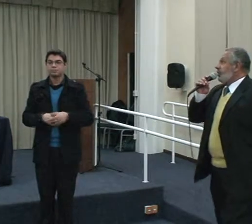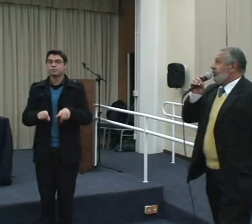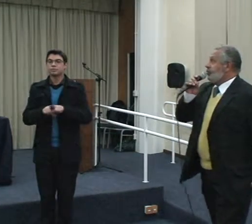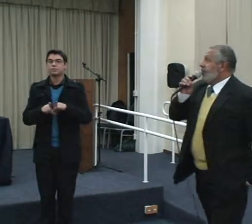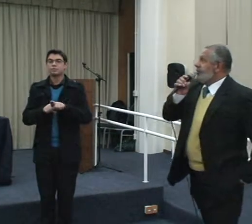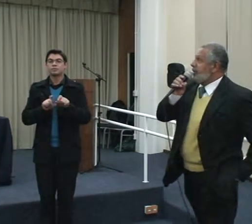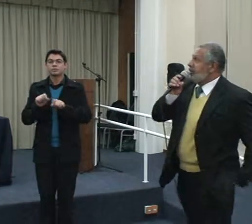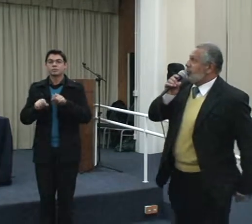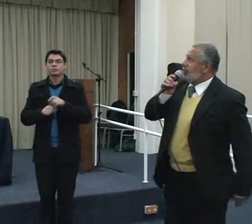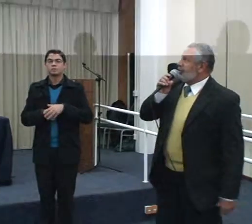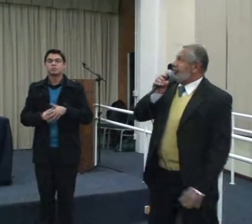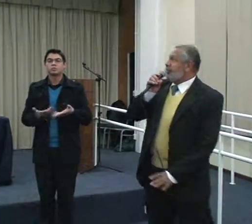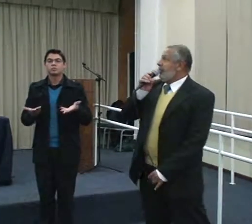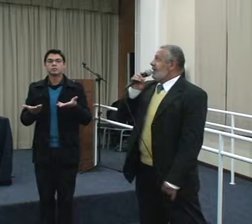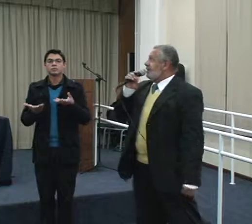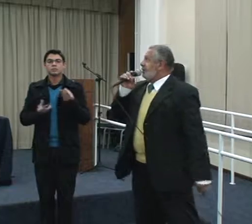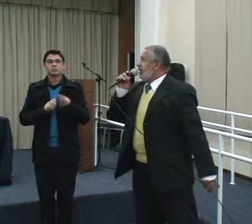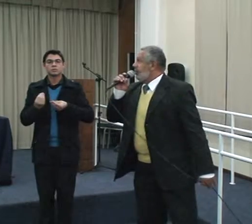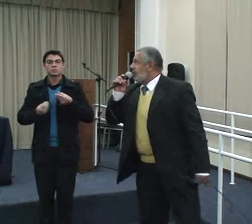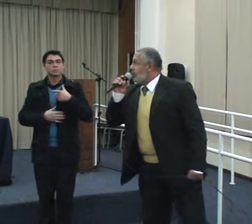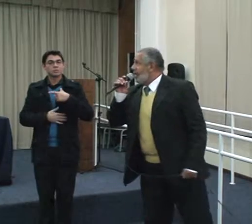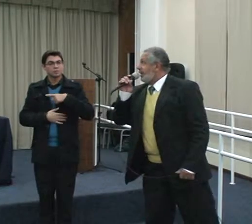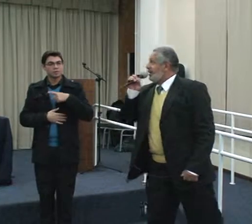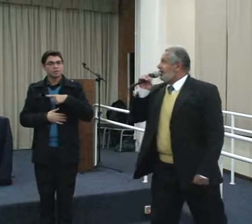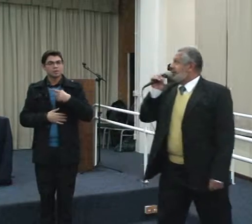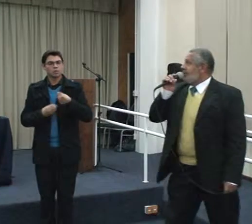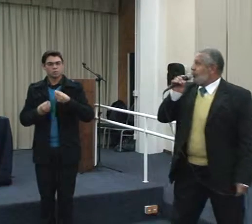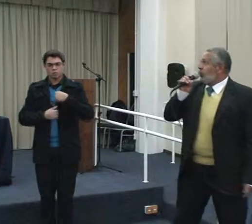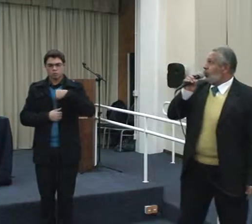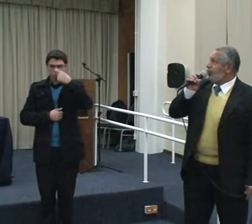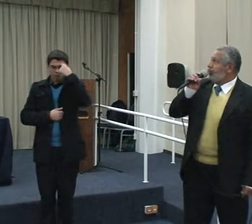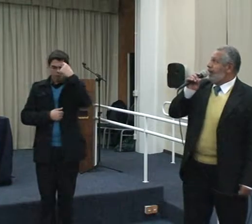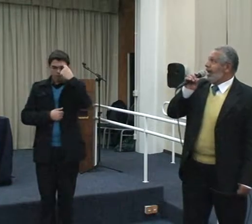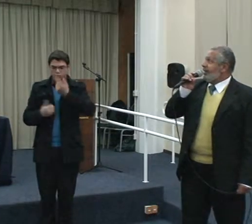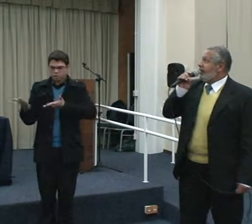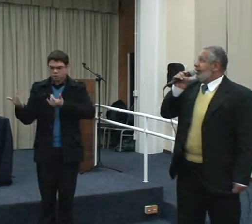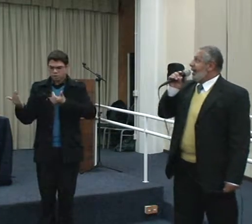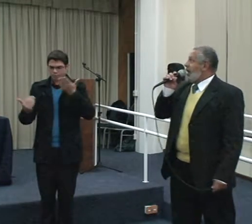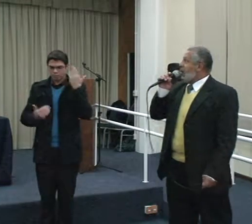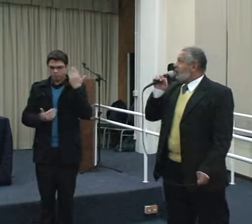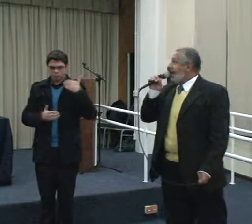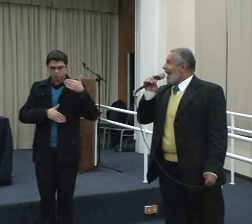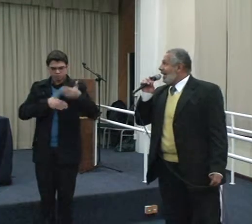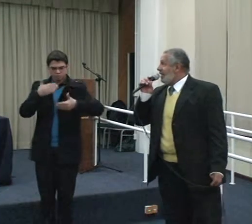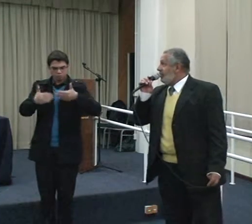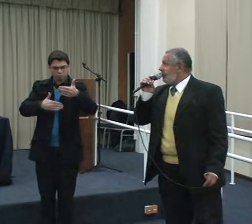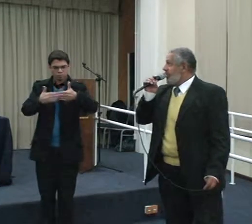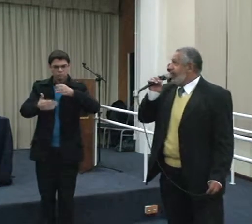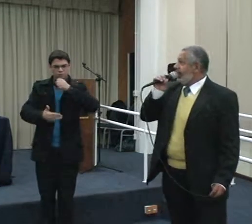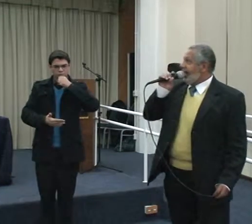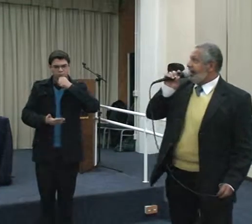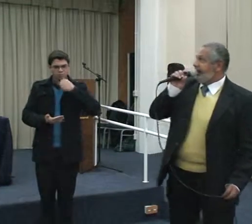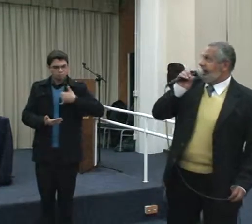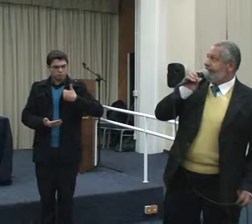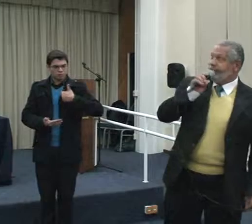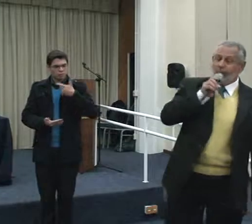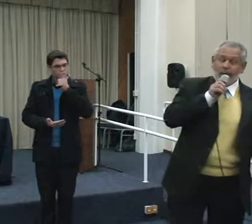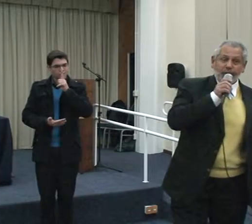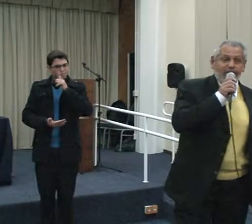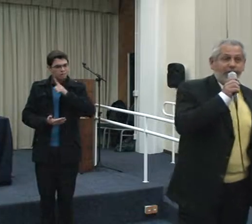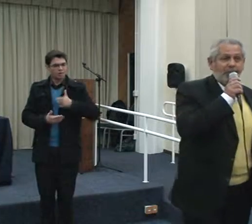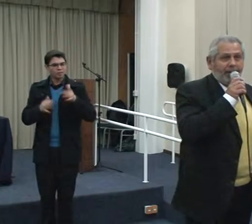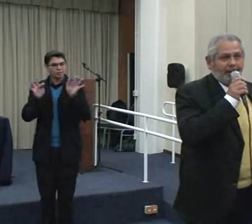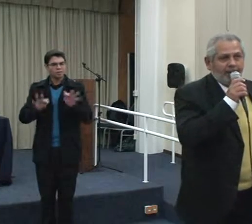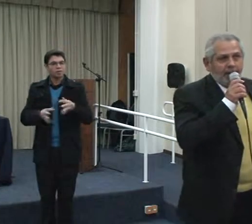O segredo de ser jovem, mesmo quando os anos passam, deixando marcas no corpo, é ter uma causa a que dedicar a vida.